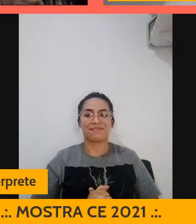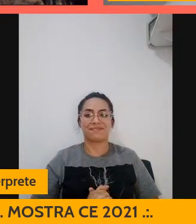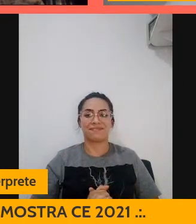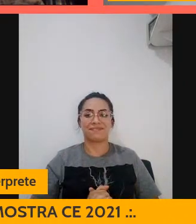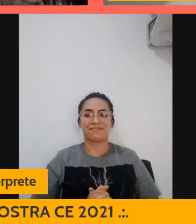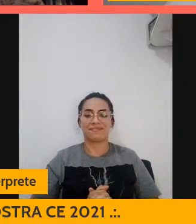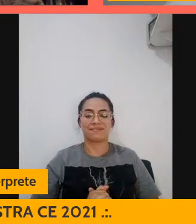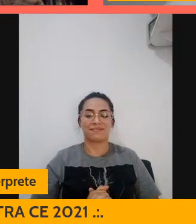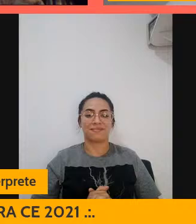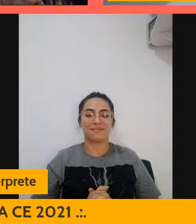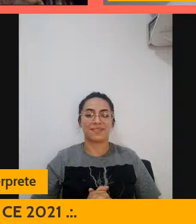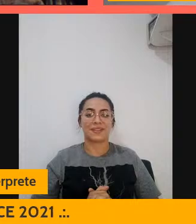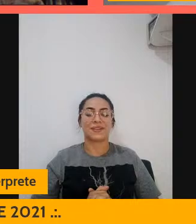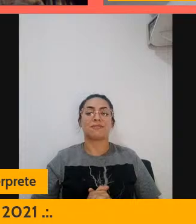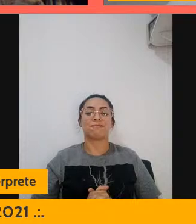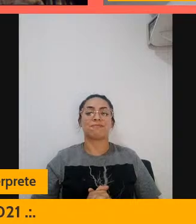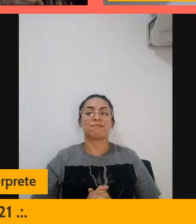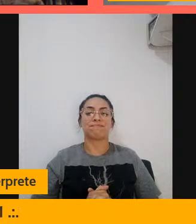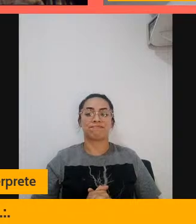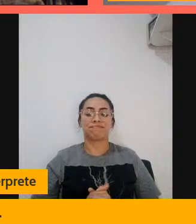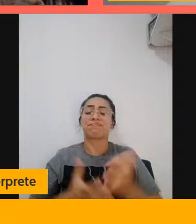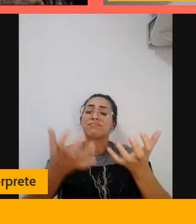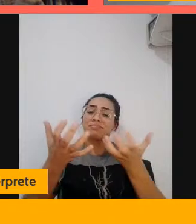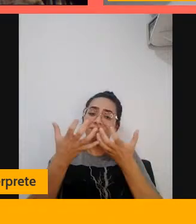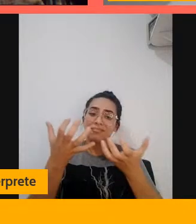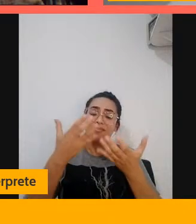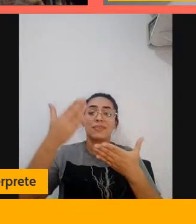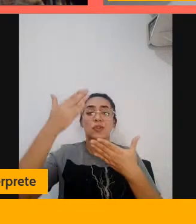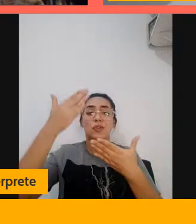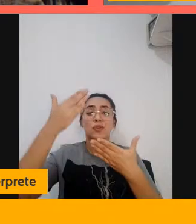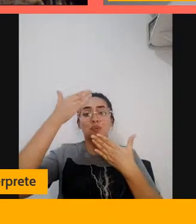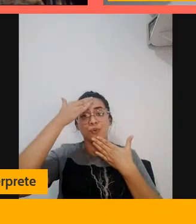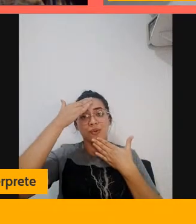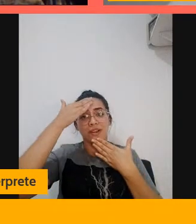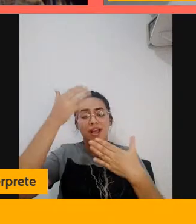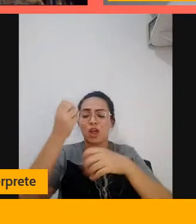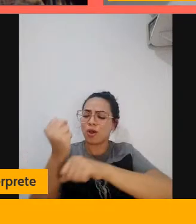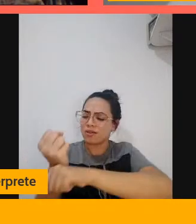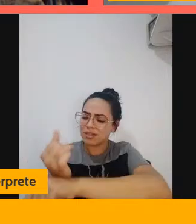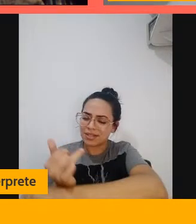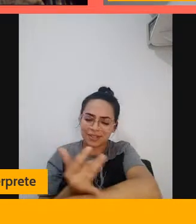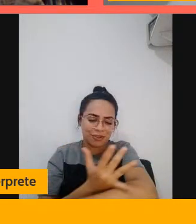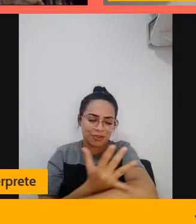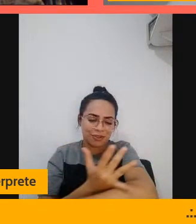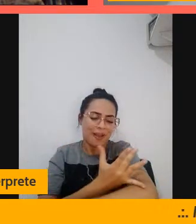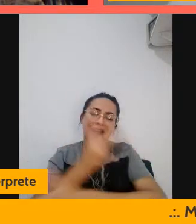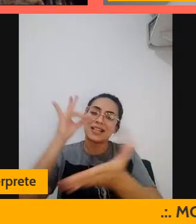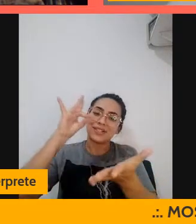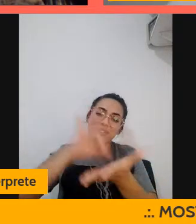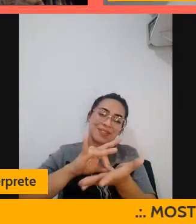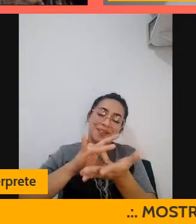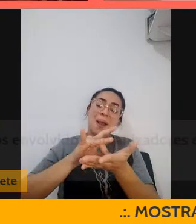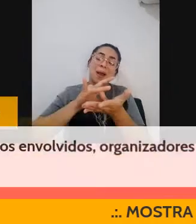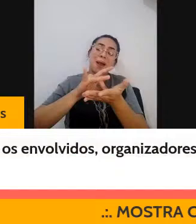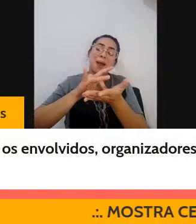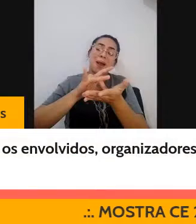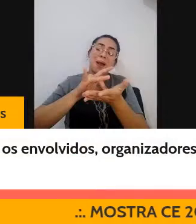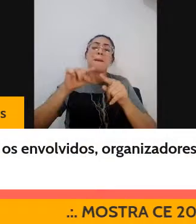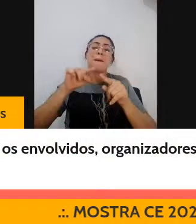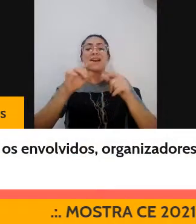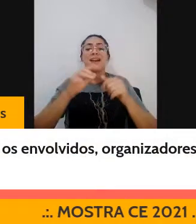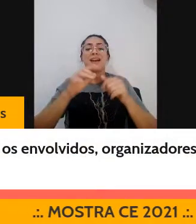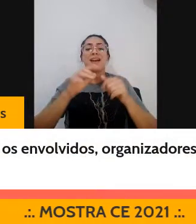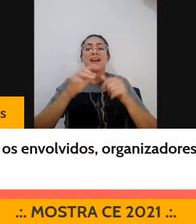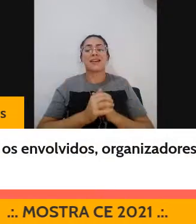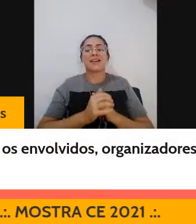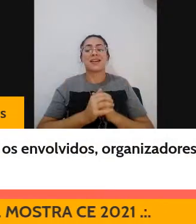Eu queria primeiro agradecer, né? Muita emoção mesmo, mas só enfatizar, né, um outro aspecto